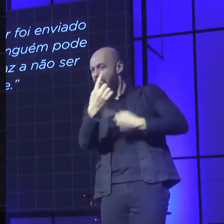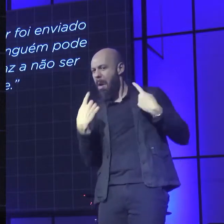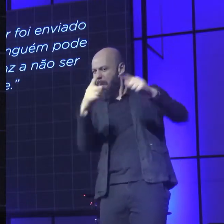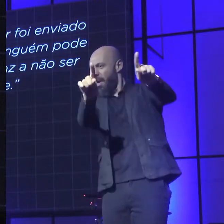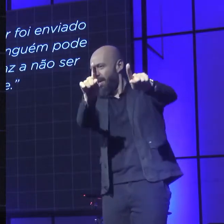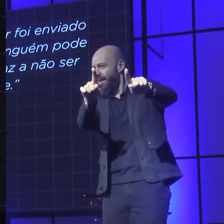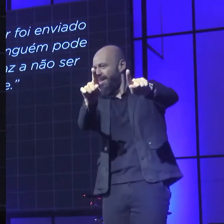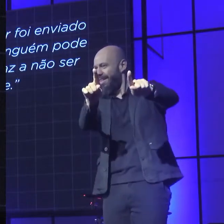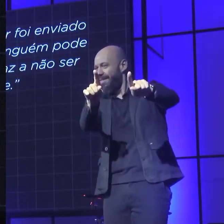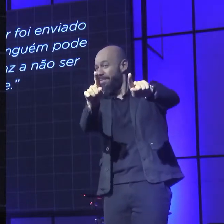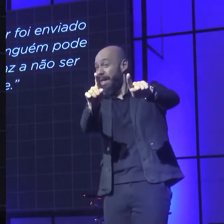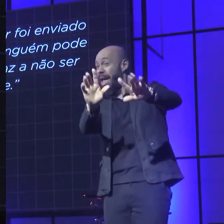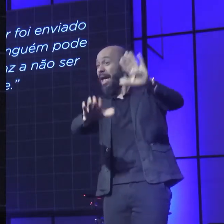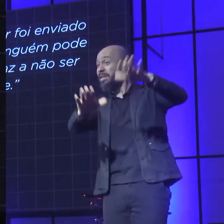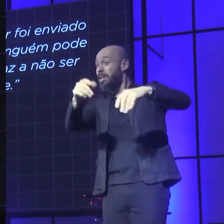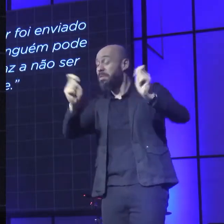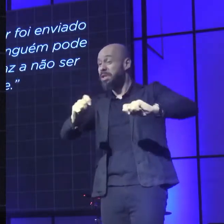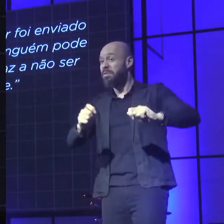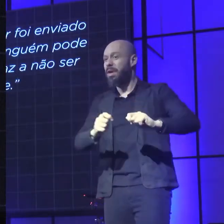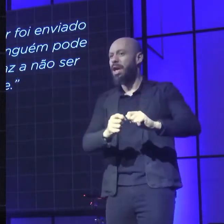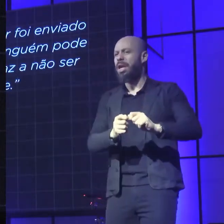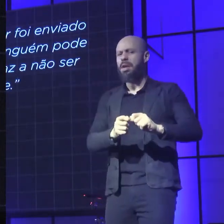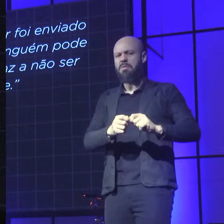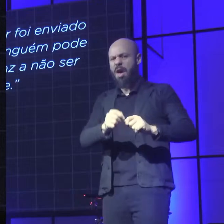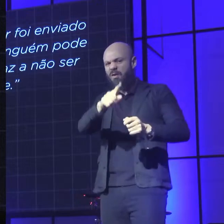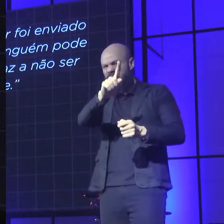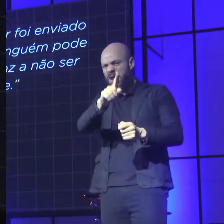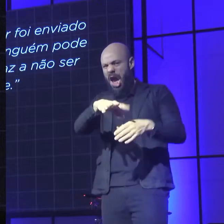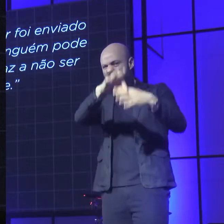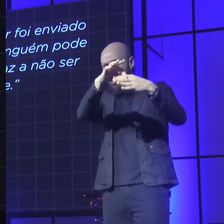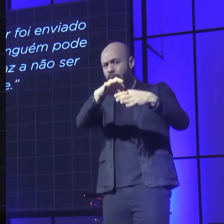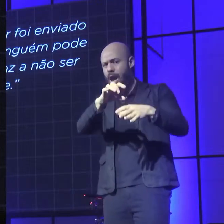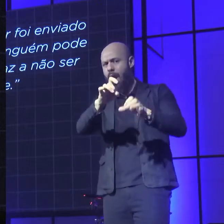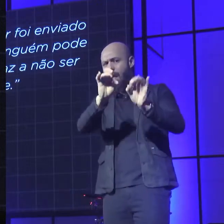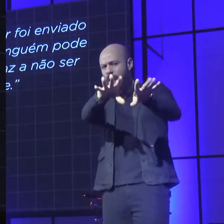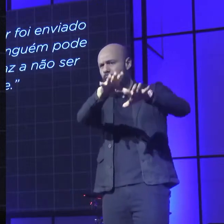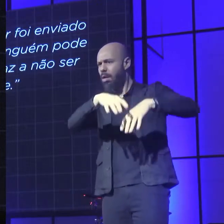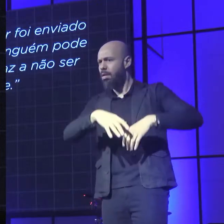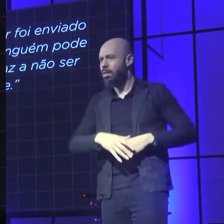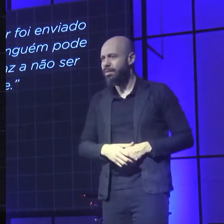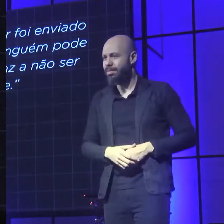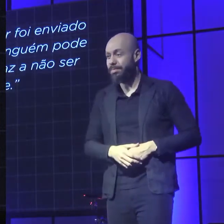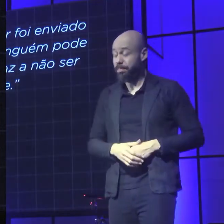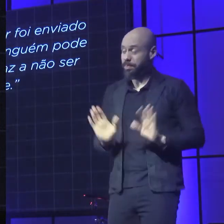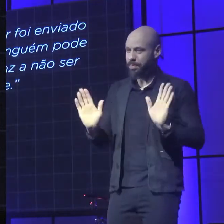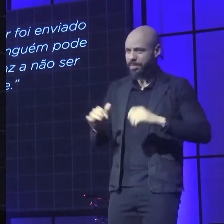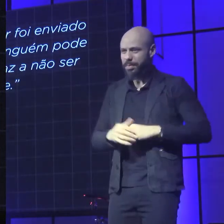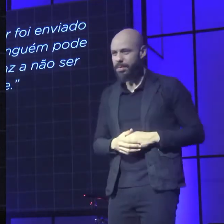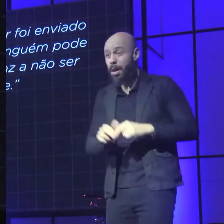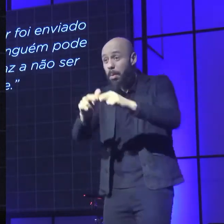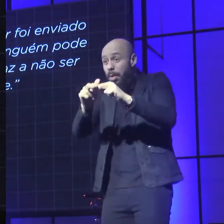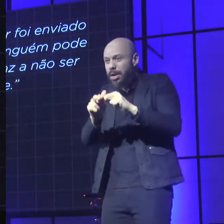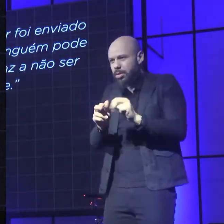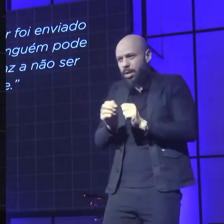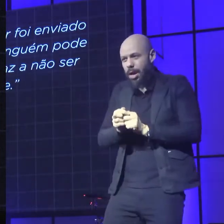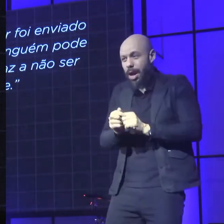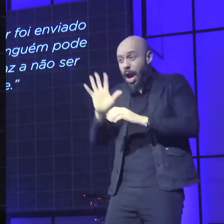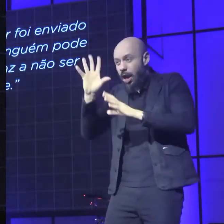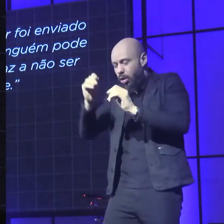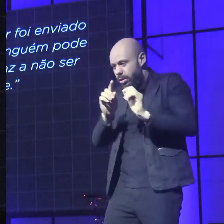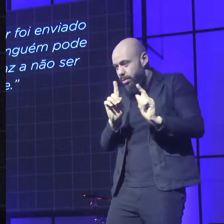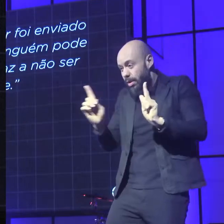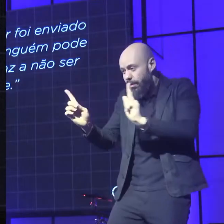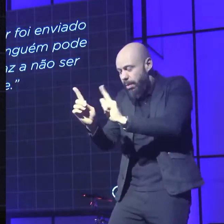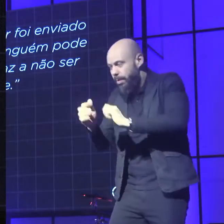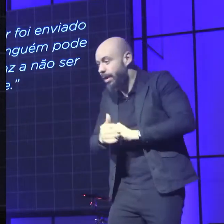sua posição. Por isso ele vai à noite. E ele vai a Jesus e diz: Senhor, ninguém pode fazer os milagres que tu pode fazer, você